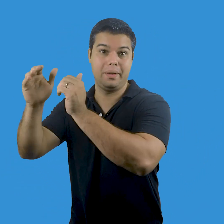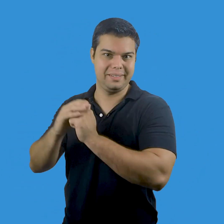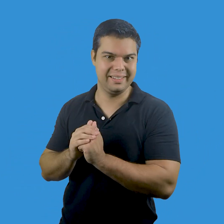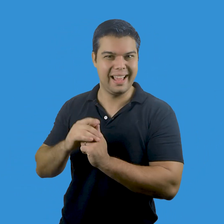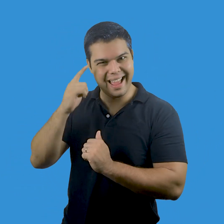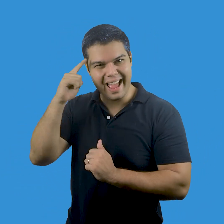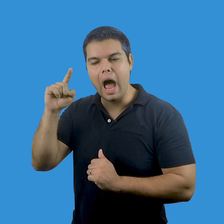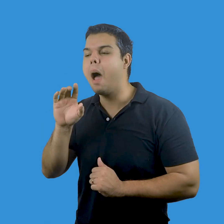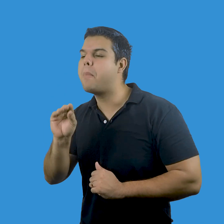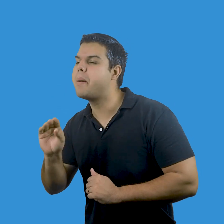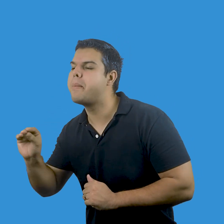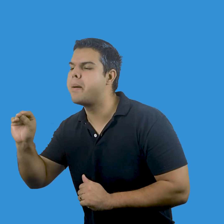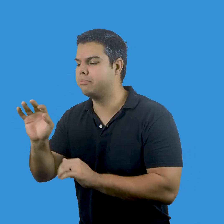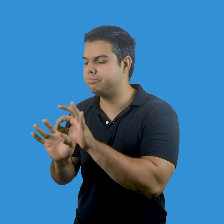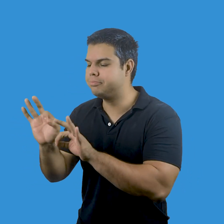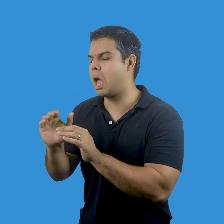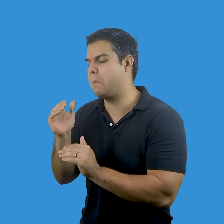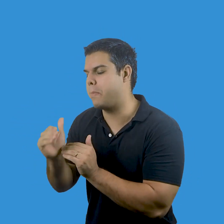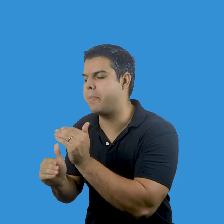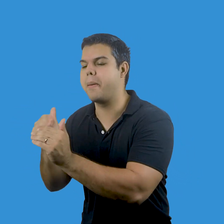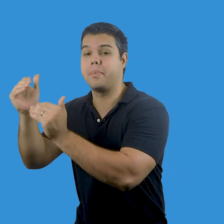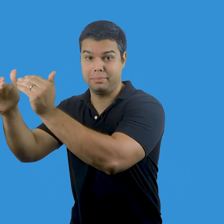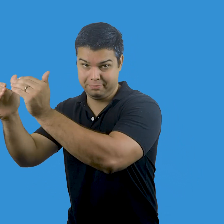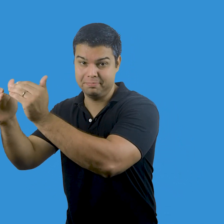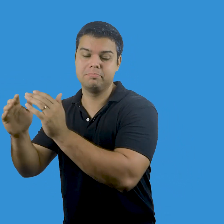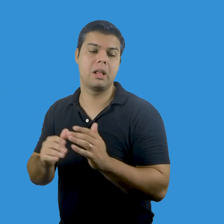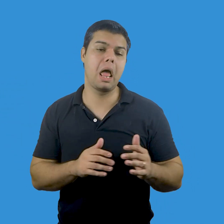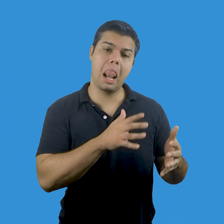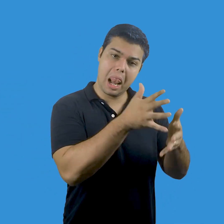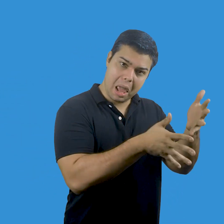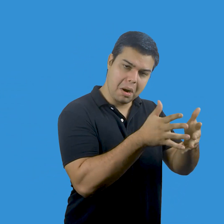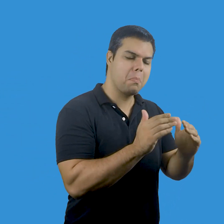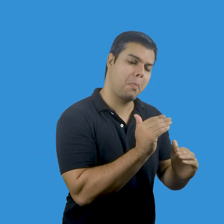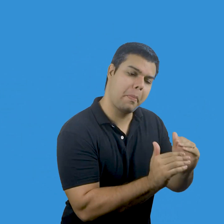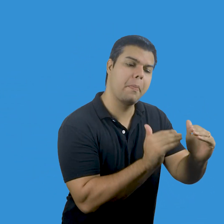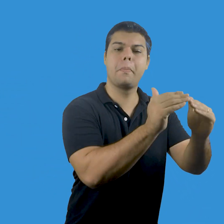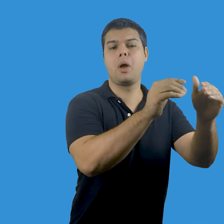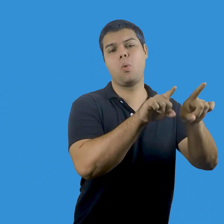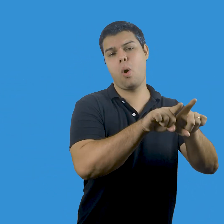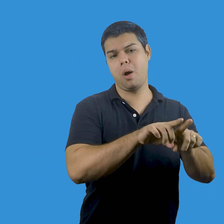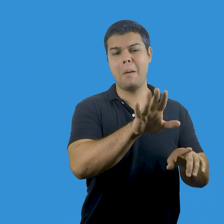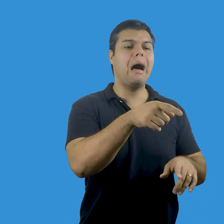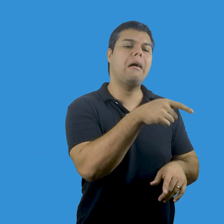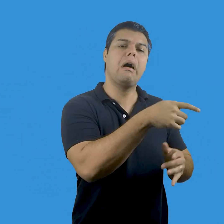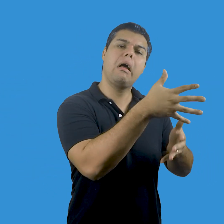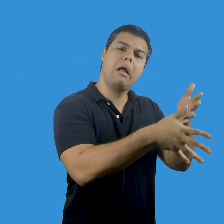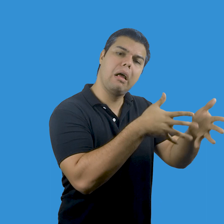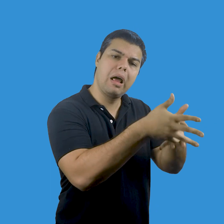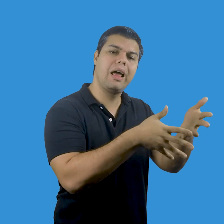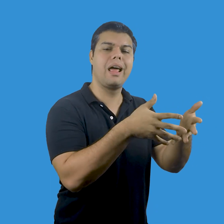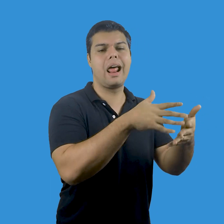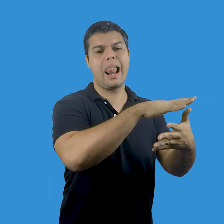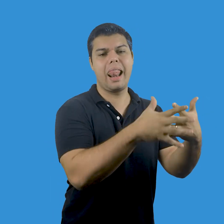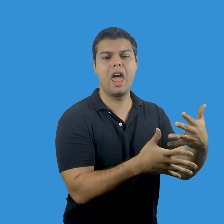língua em construção. Acontece que, por ser mais nova, ela possui apenas 16 mil